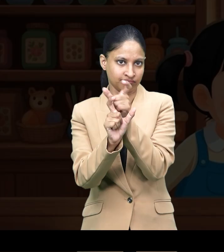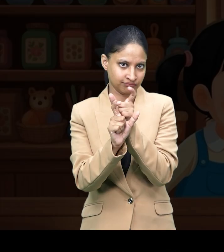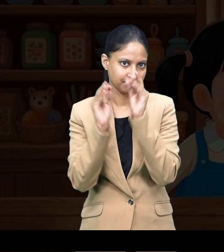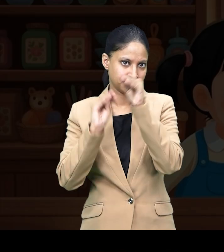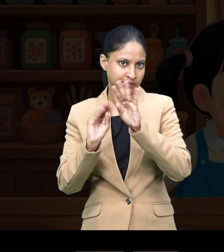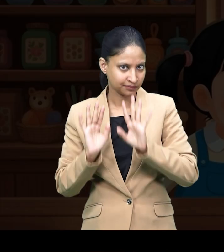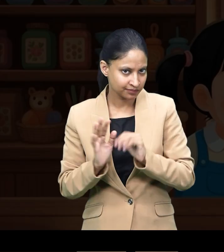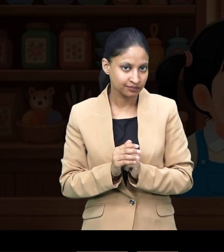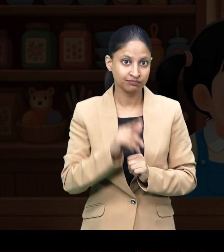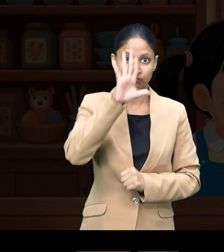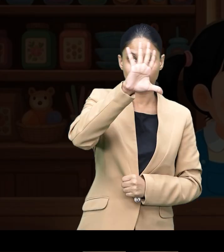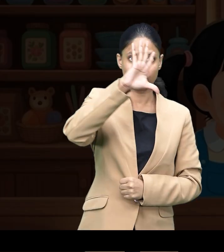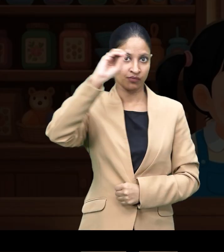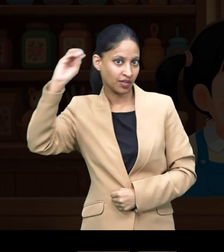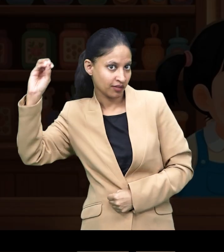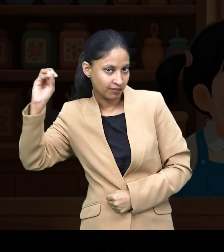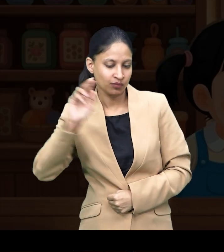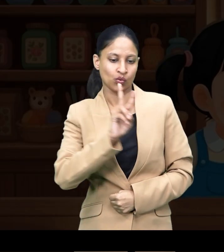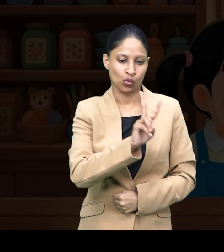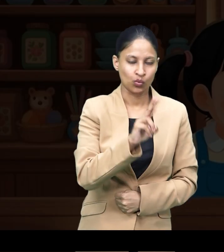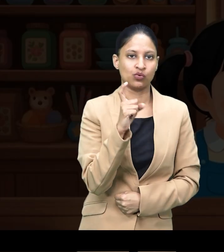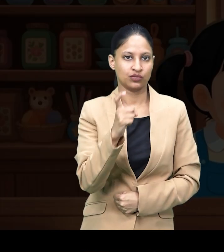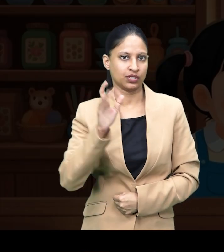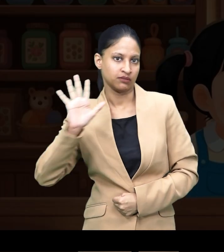इसे स्तंभ घटाव में रखें।